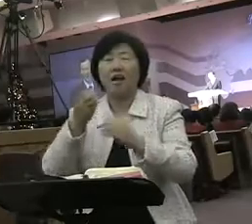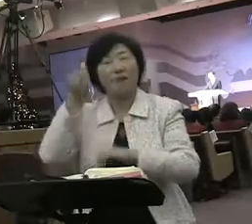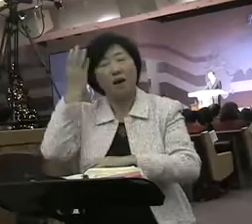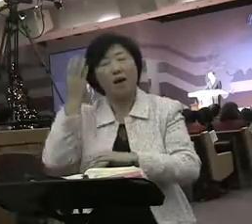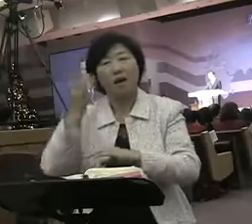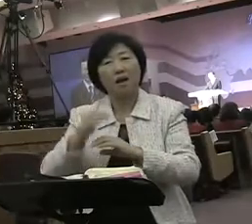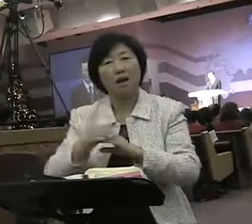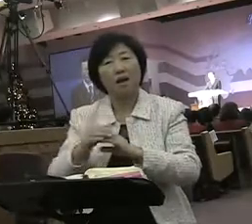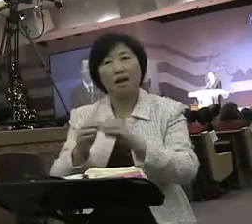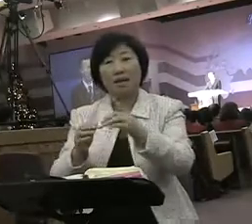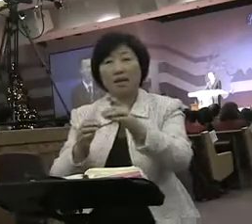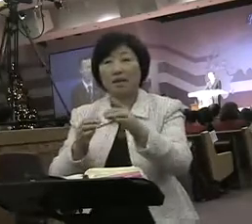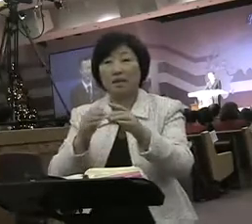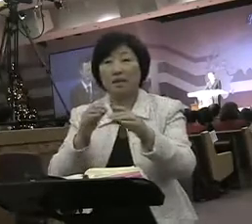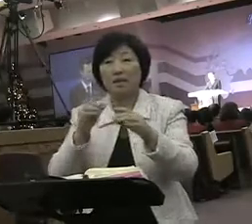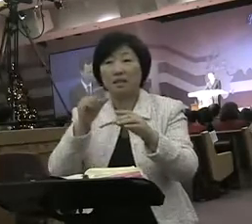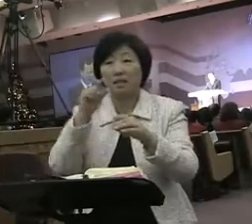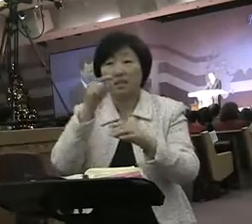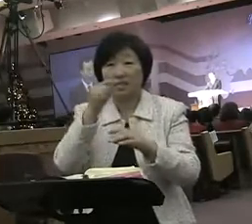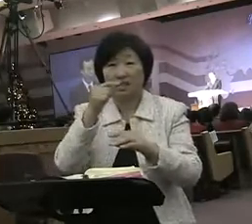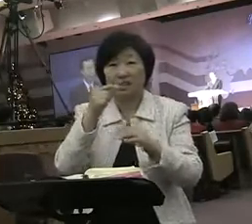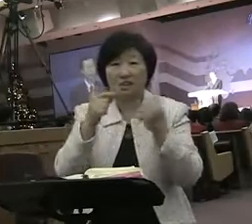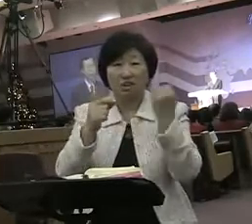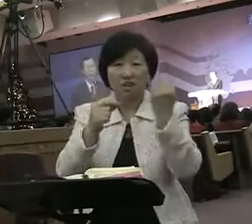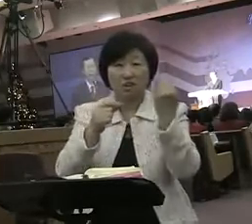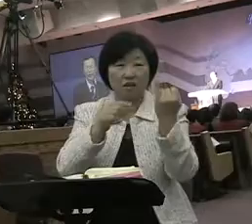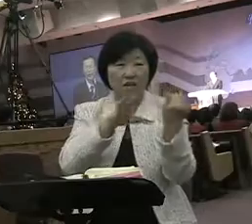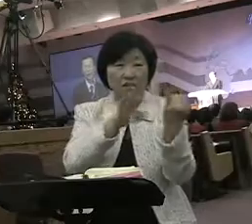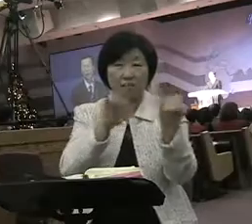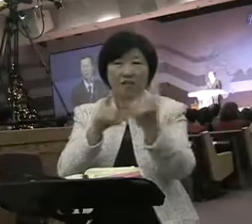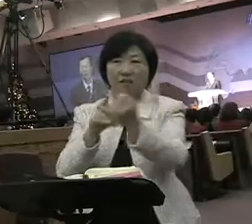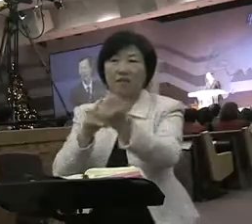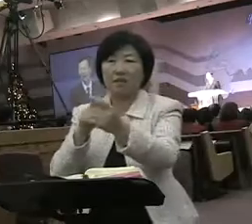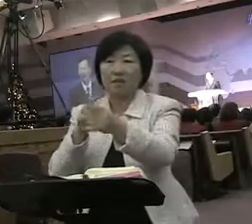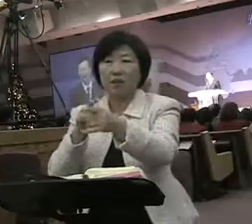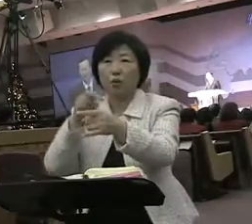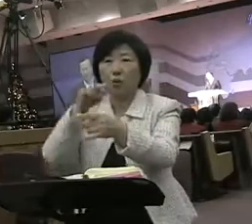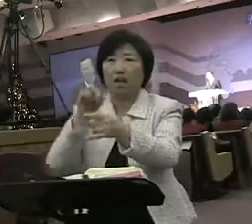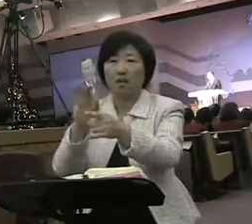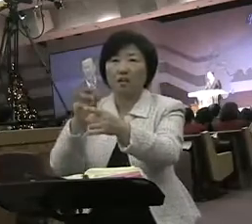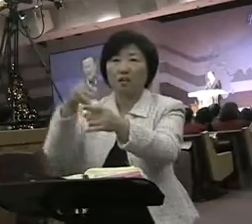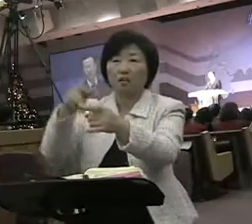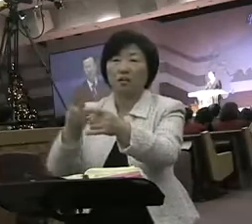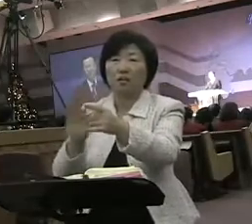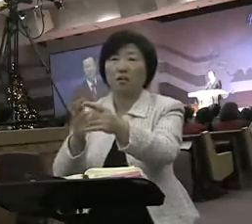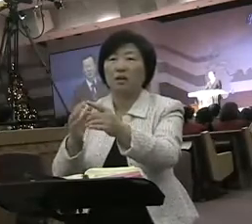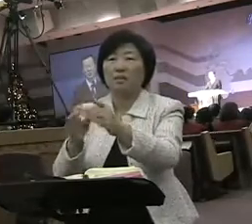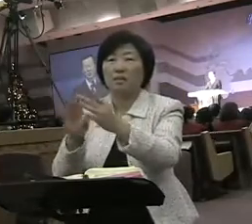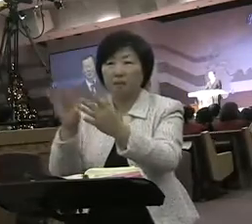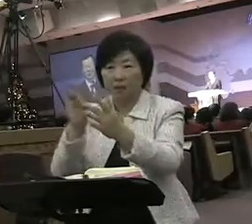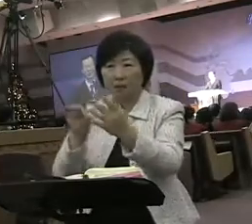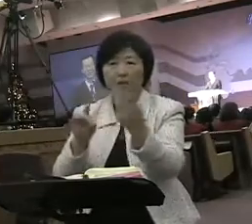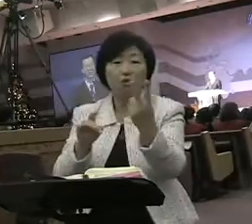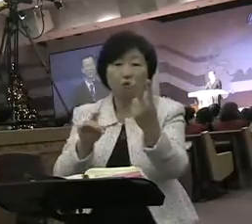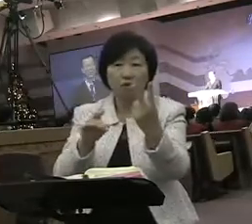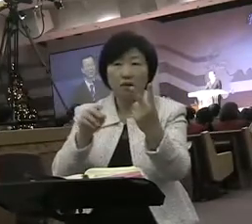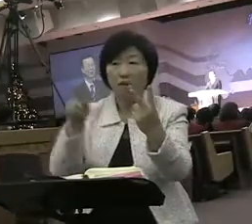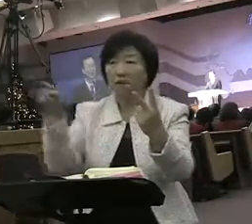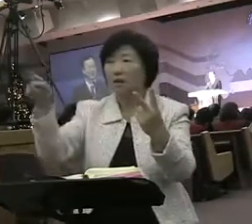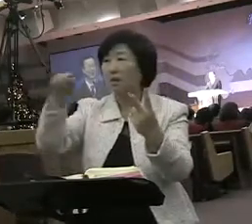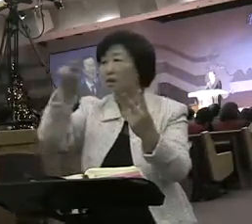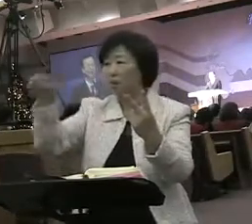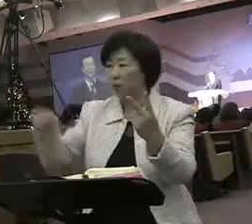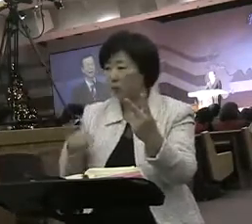함께 하시기를 간절히 기원합니다. 오늘 3부 예배 처음 오신 여러분들, 방문하신 여러분들을 주님의